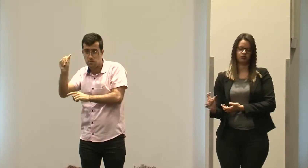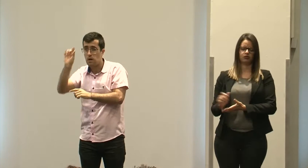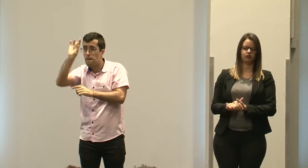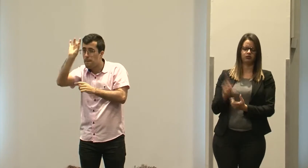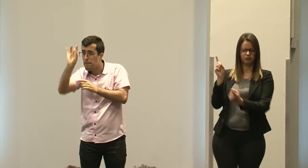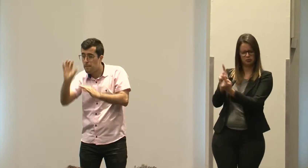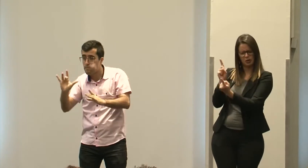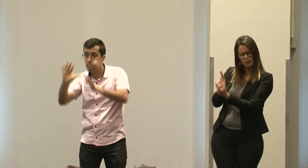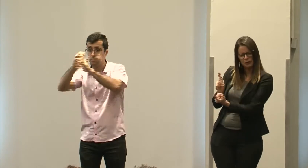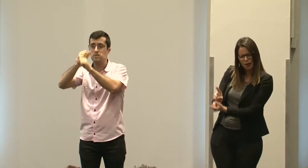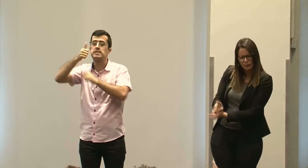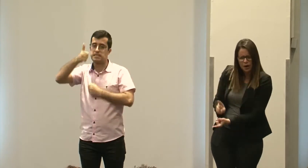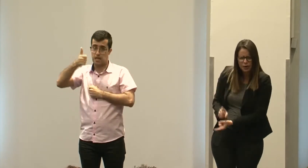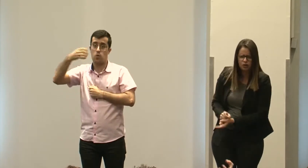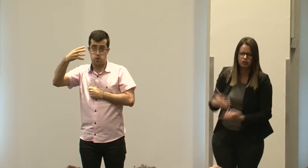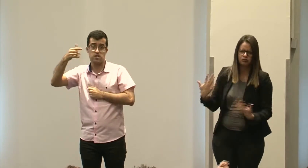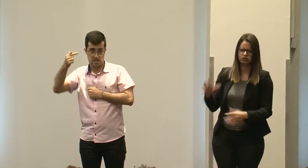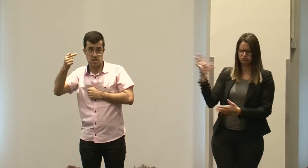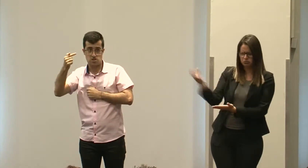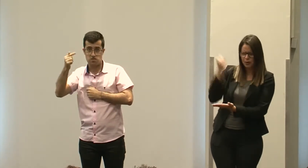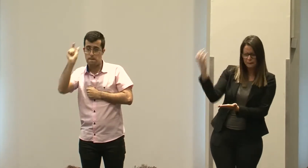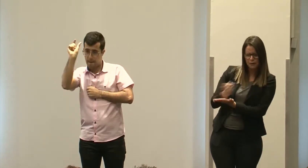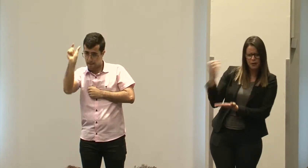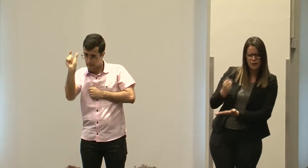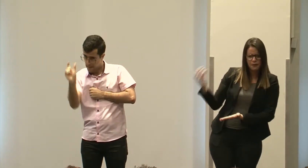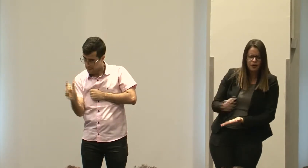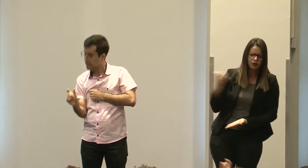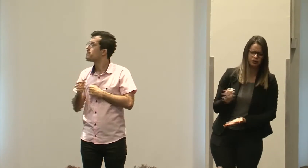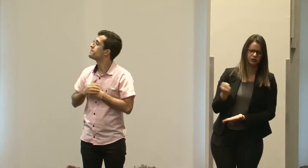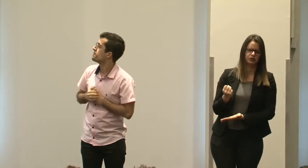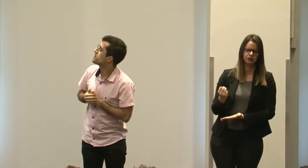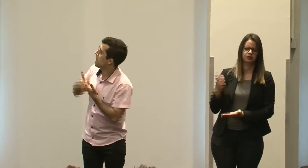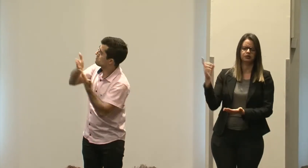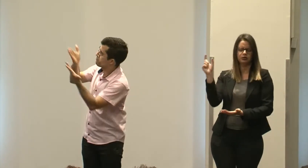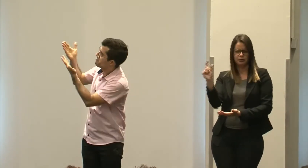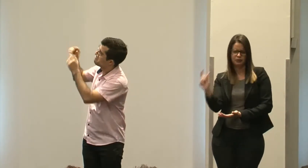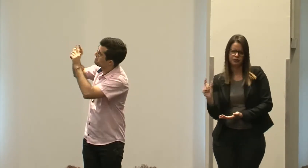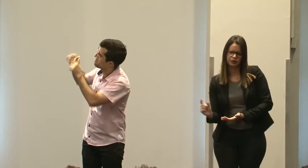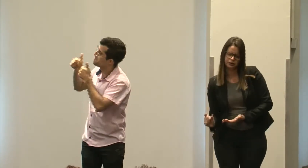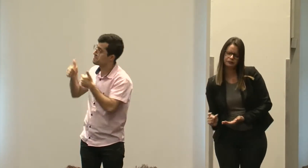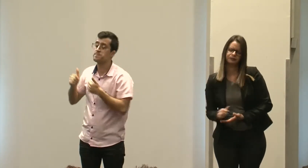encontrei 147 verbetes datilológicos.